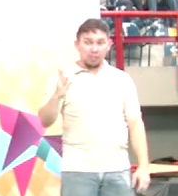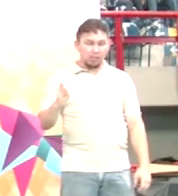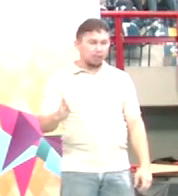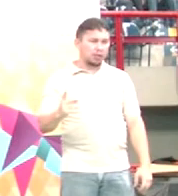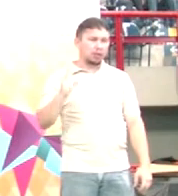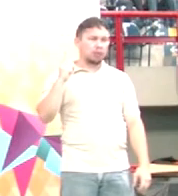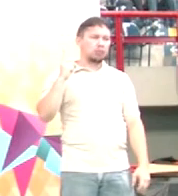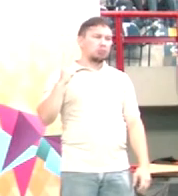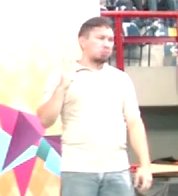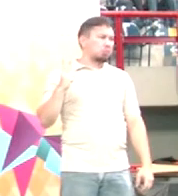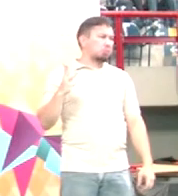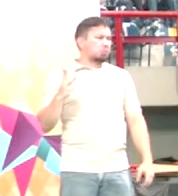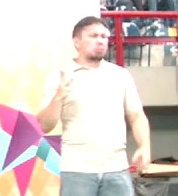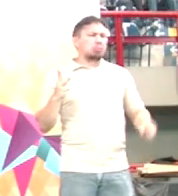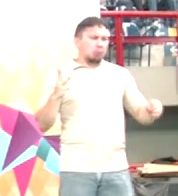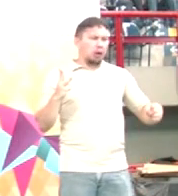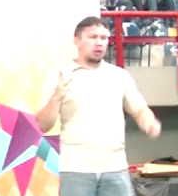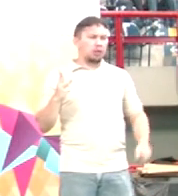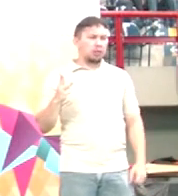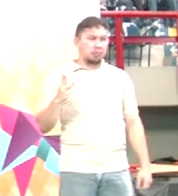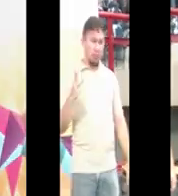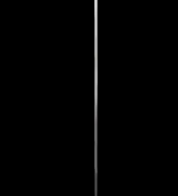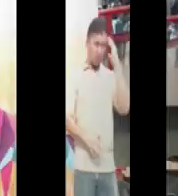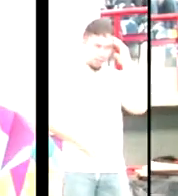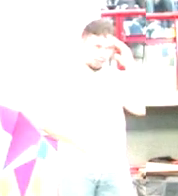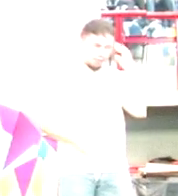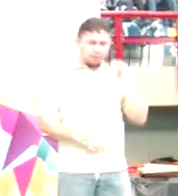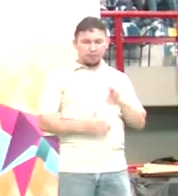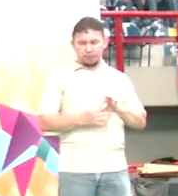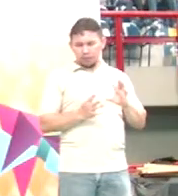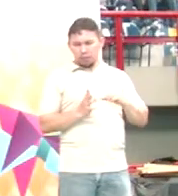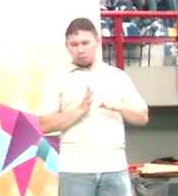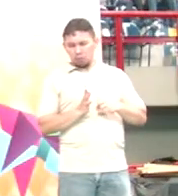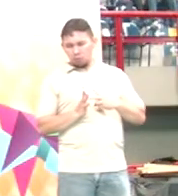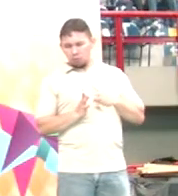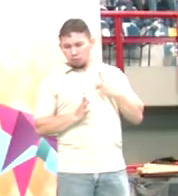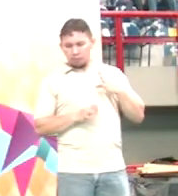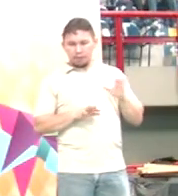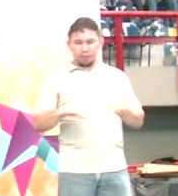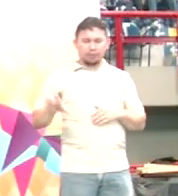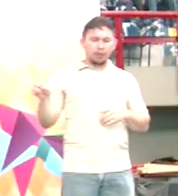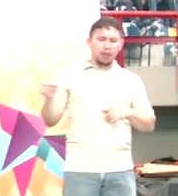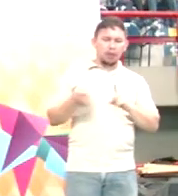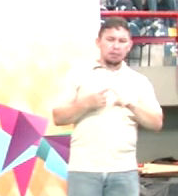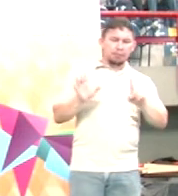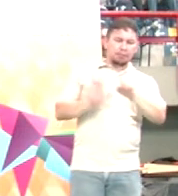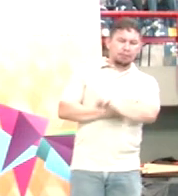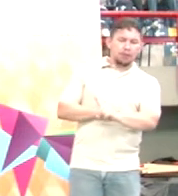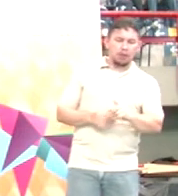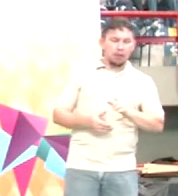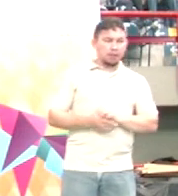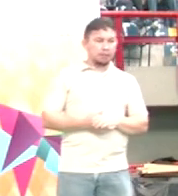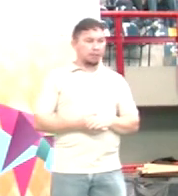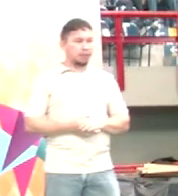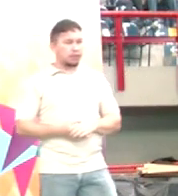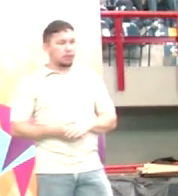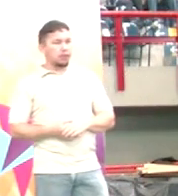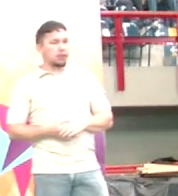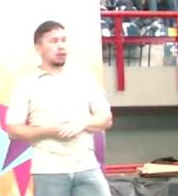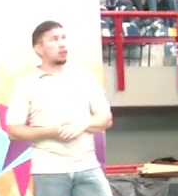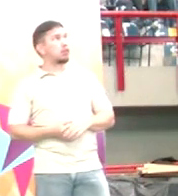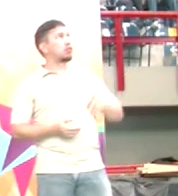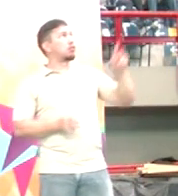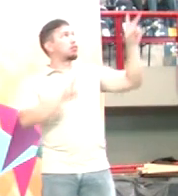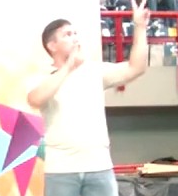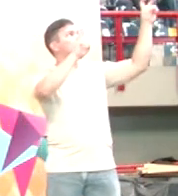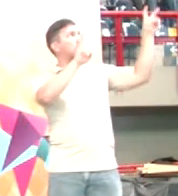diversas vezes essa parte que fica em branco. Não podemos colocar na redação, no título, o